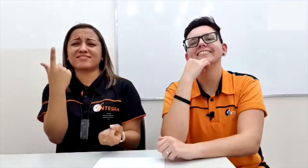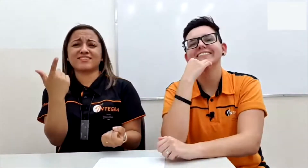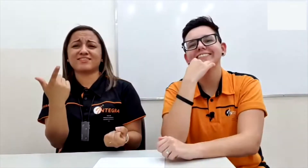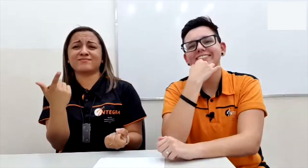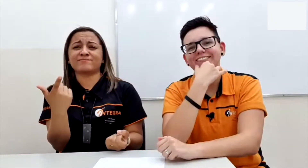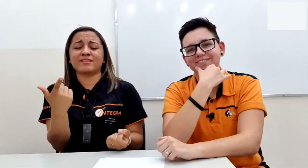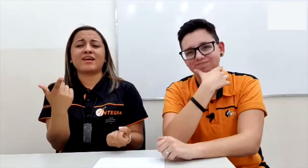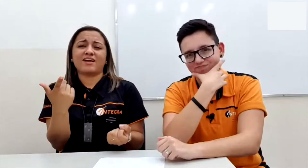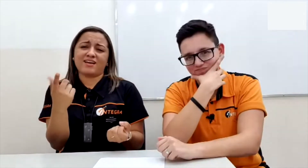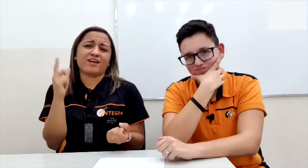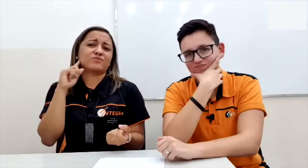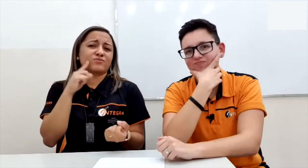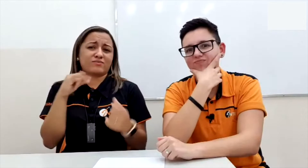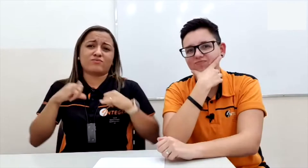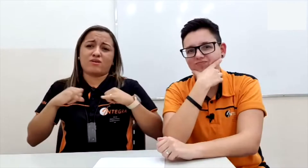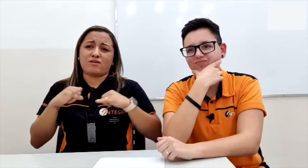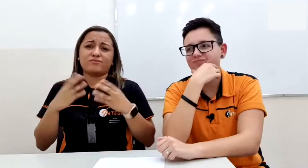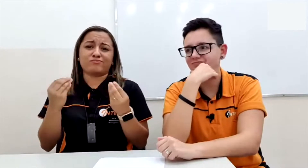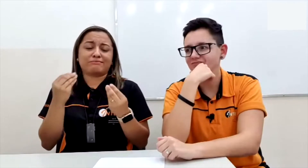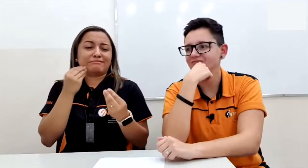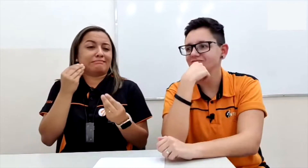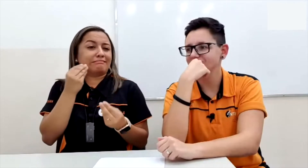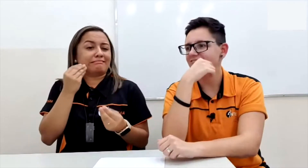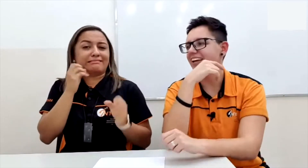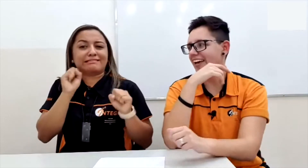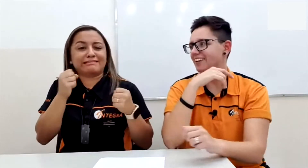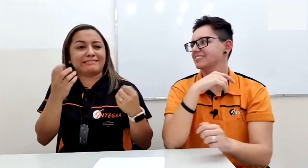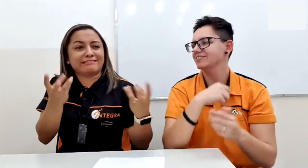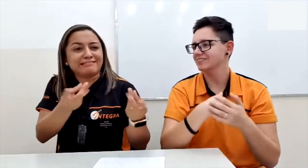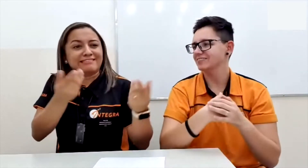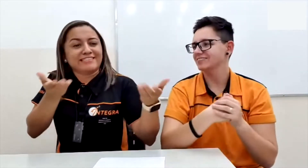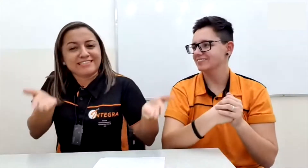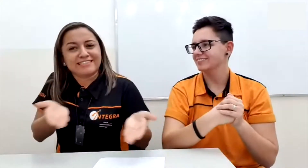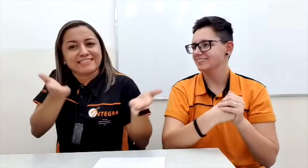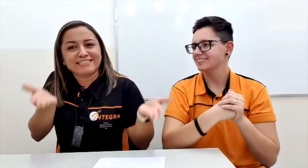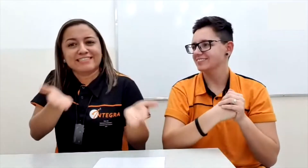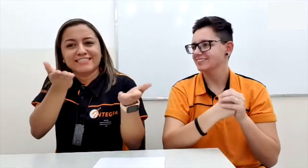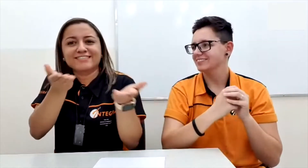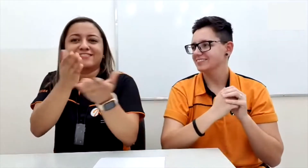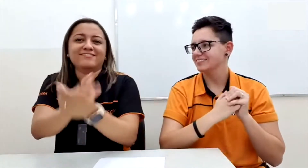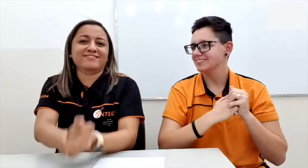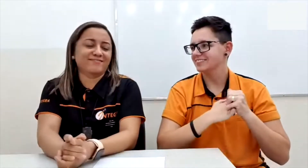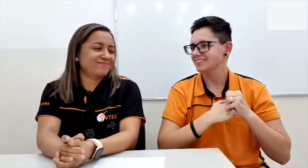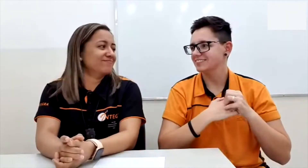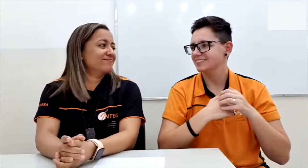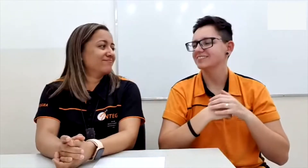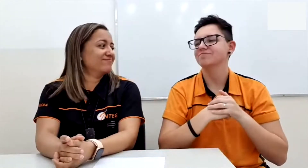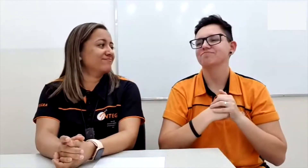certa, falta, né? E aí o surdo sofre porque falta aquilo de